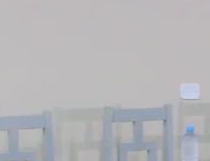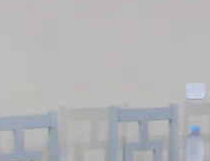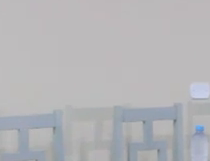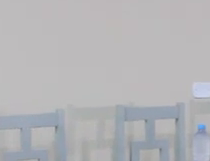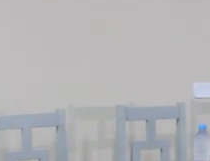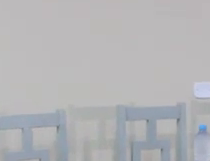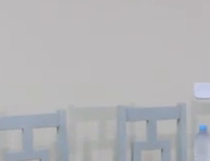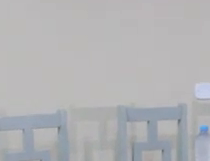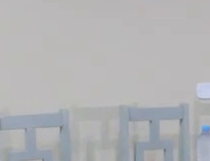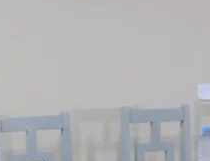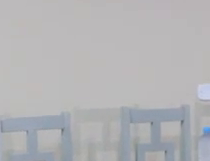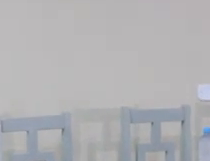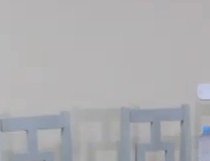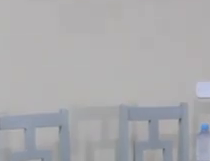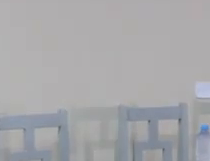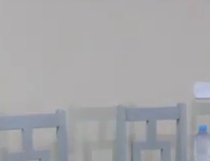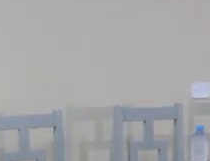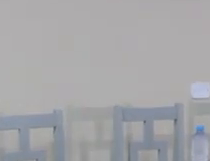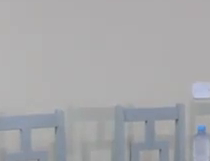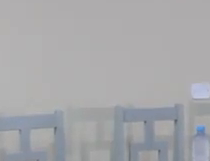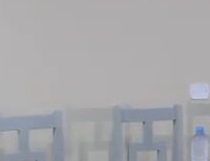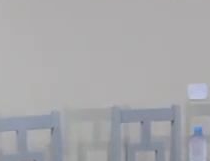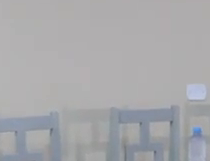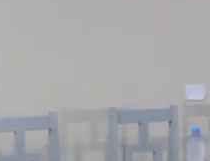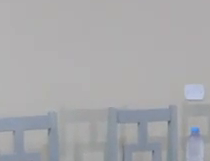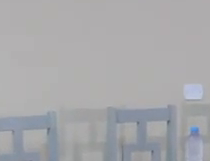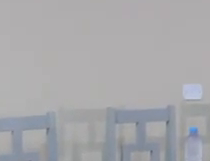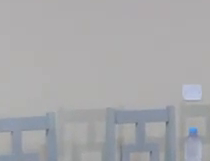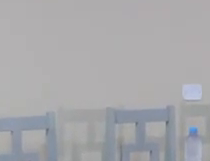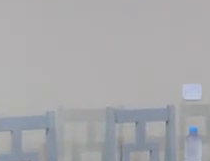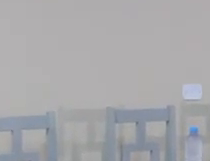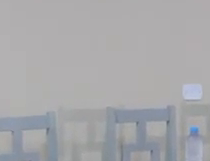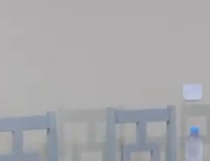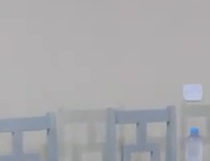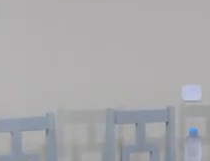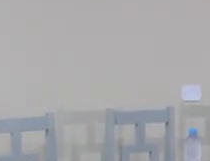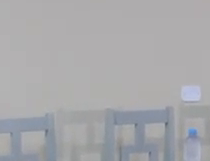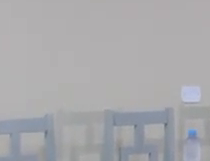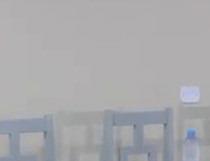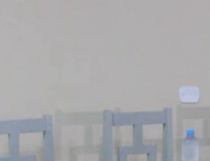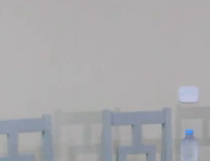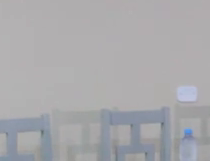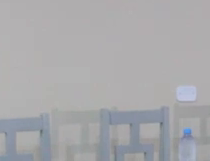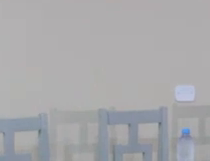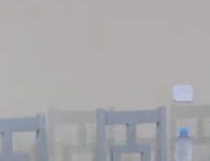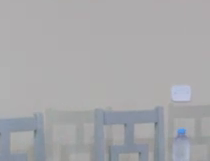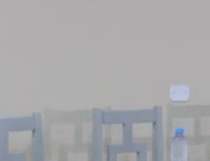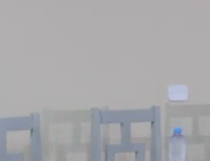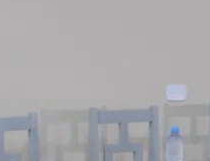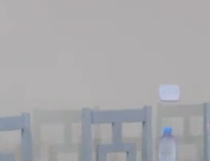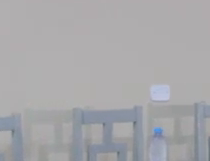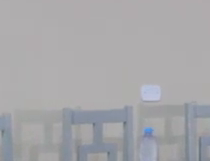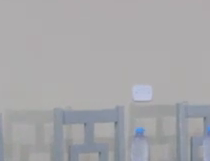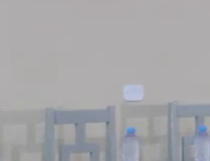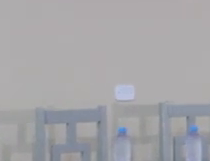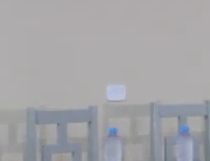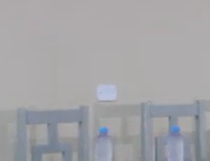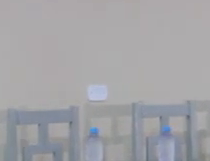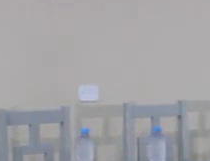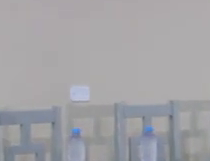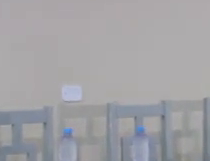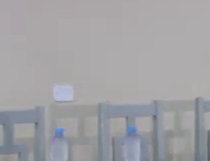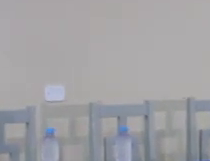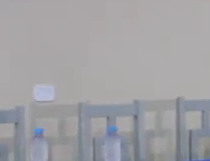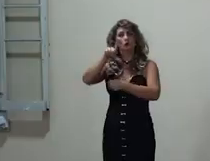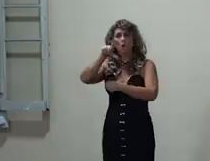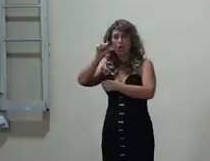Chegando na Isupar, eu entendi porque nós fomos chamados lá. Porque o diretor é